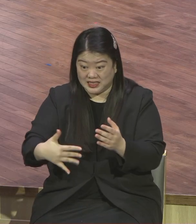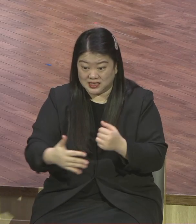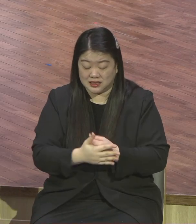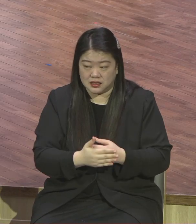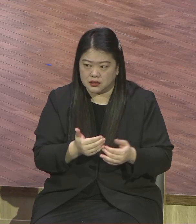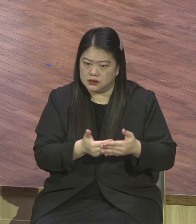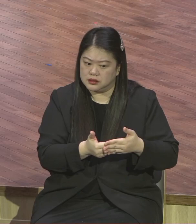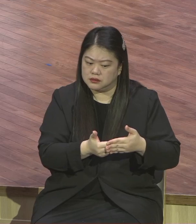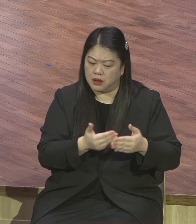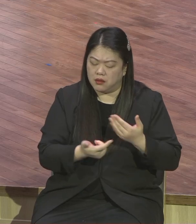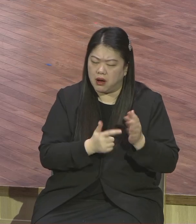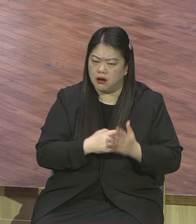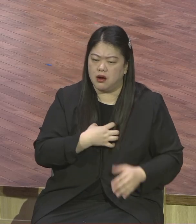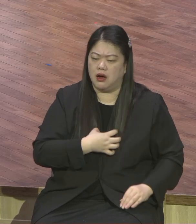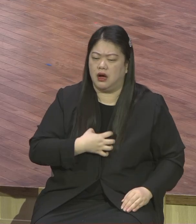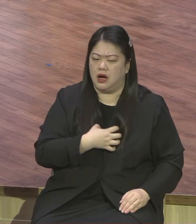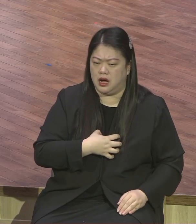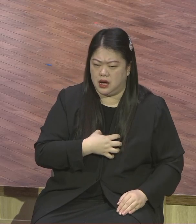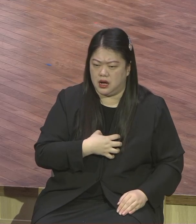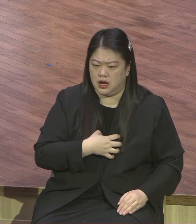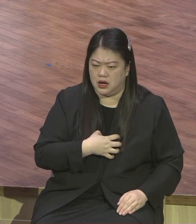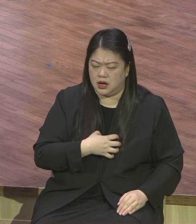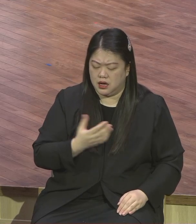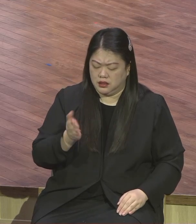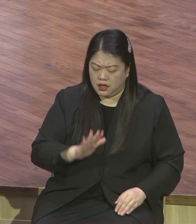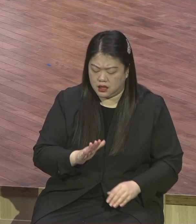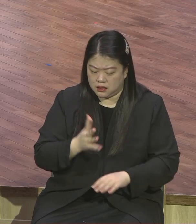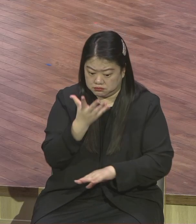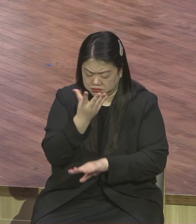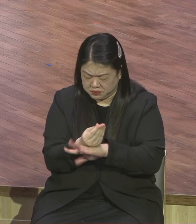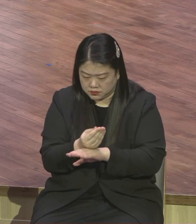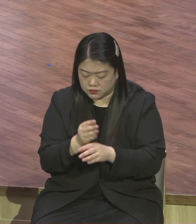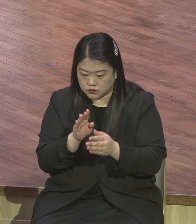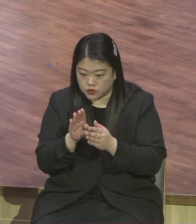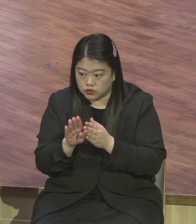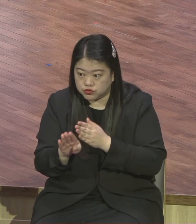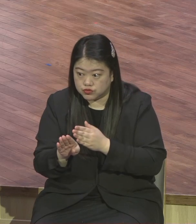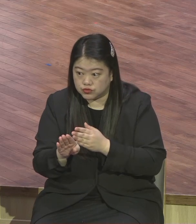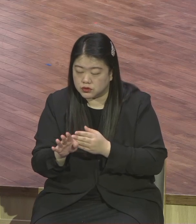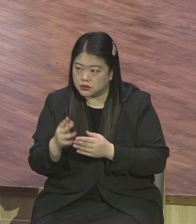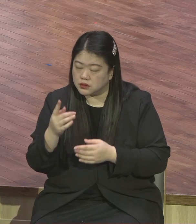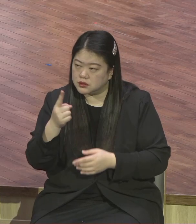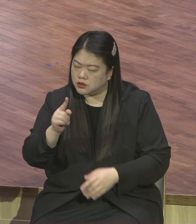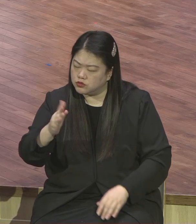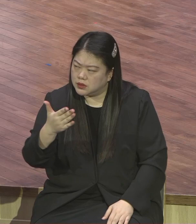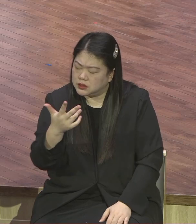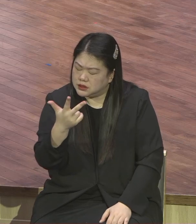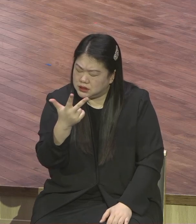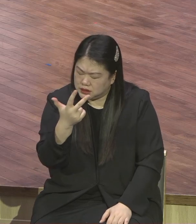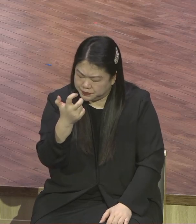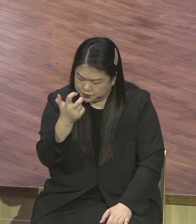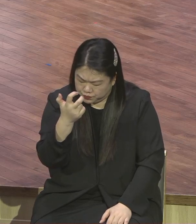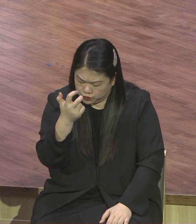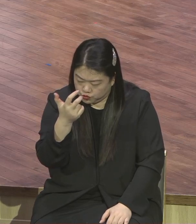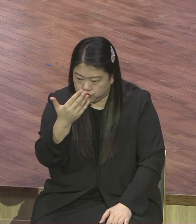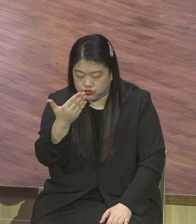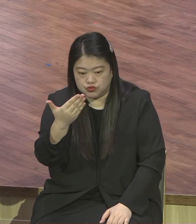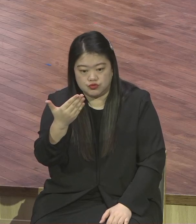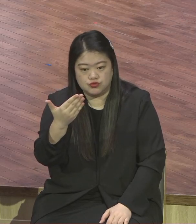그때가 79년 9월입니다. 그 이후로 지금까지